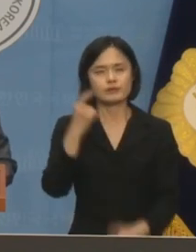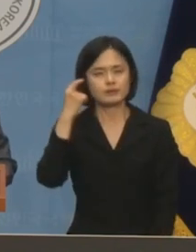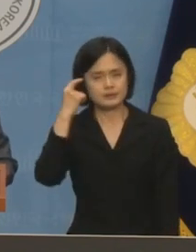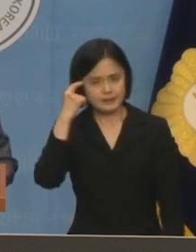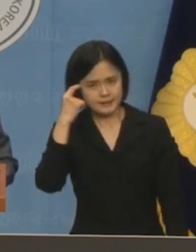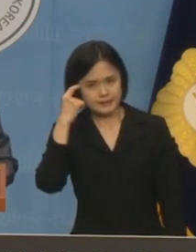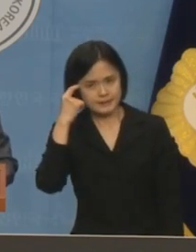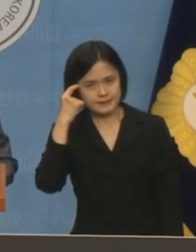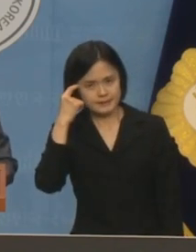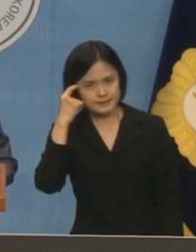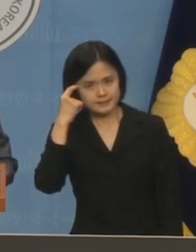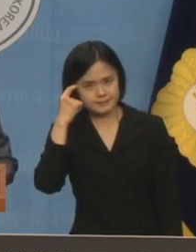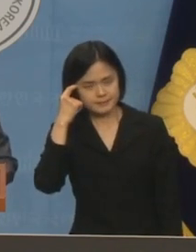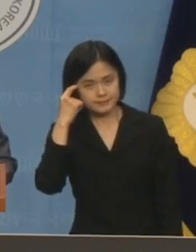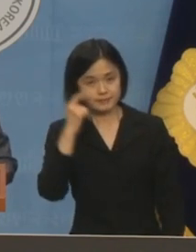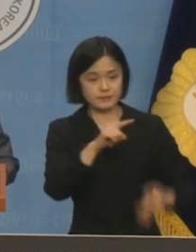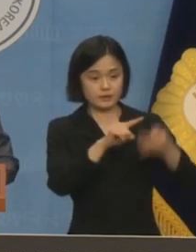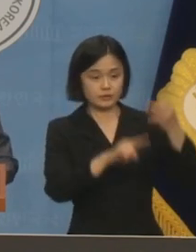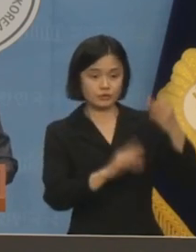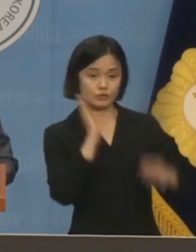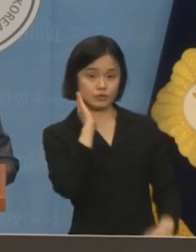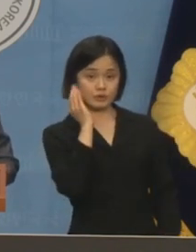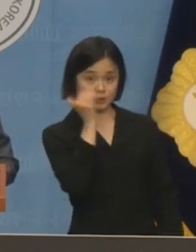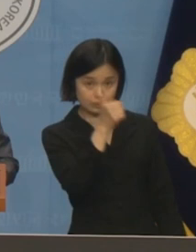인식하며 윤석열 대통령이